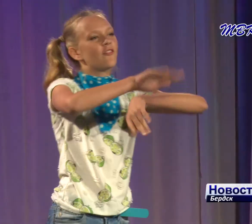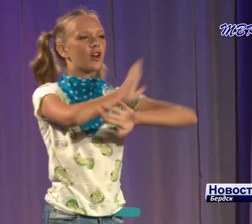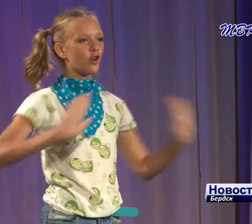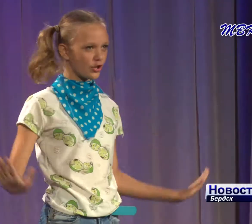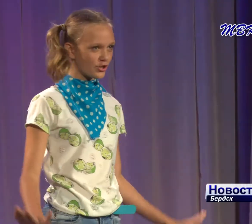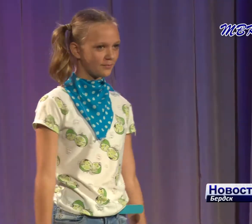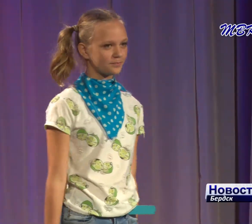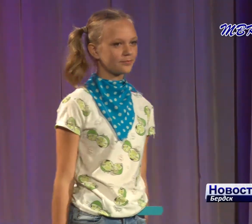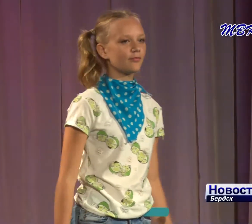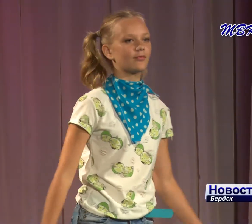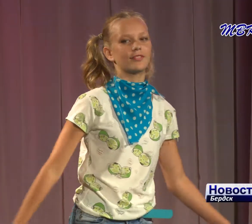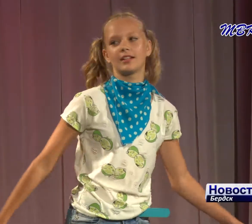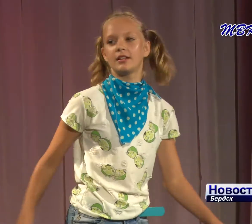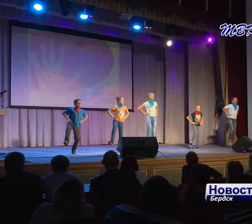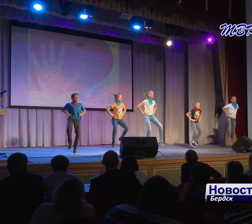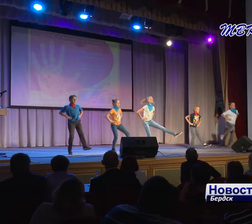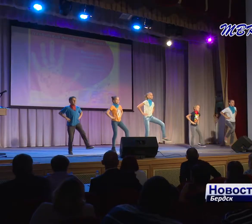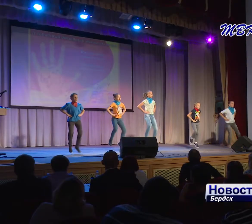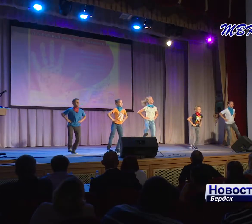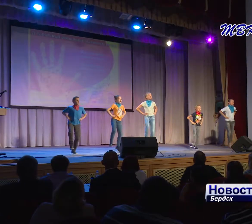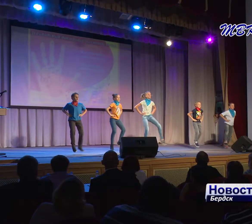самых юных участников фестиваля коллектива «Радужные дети».